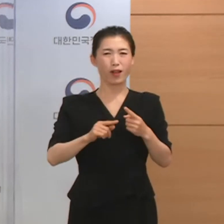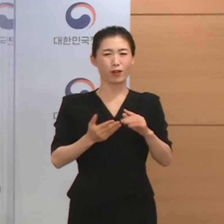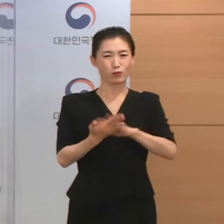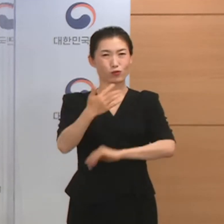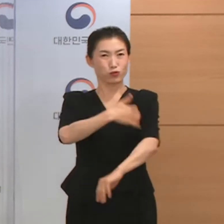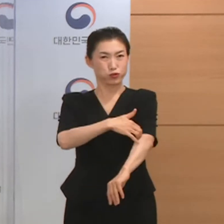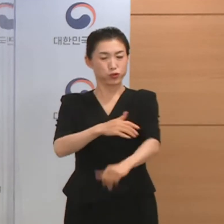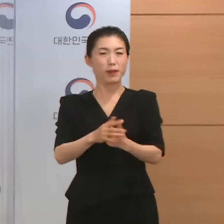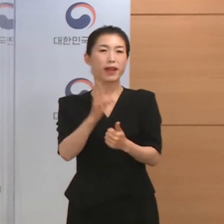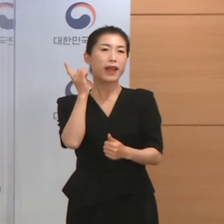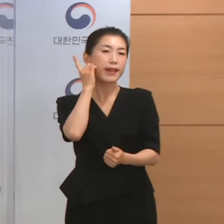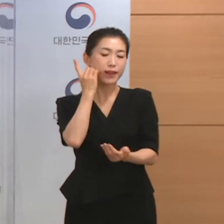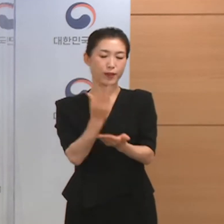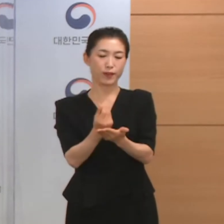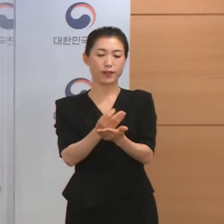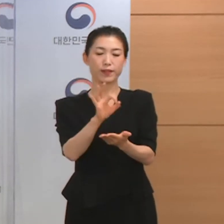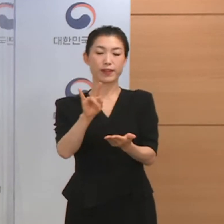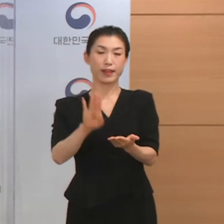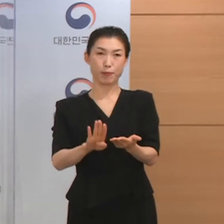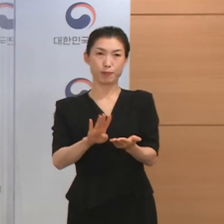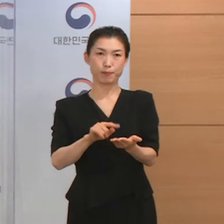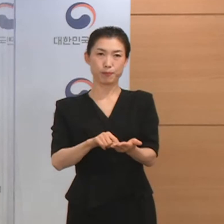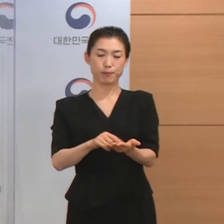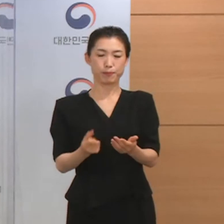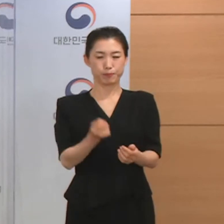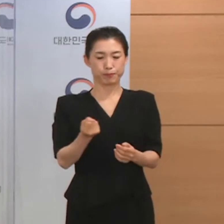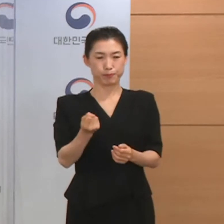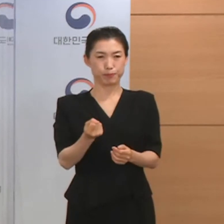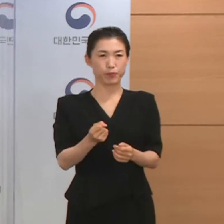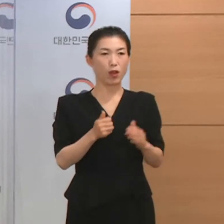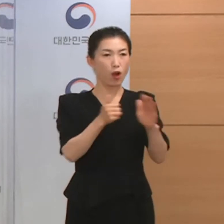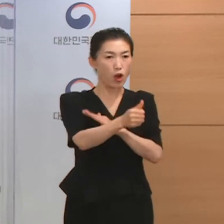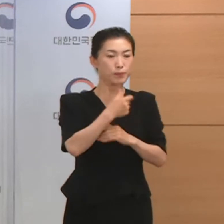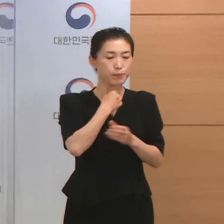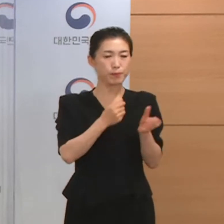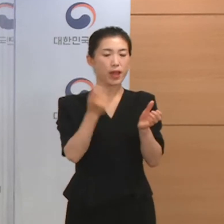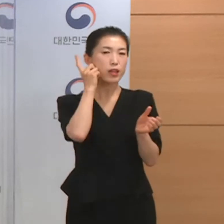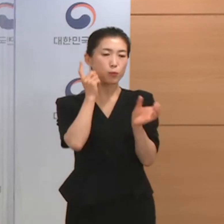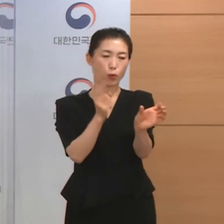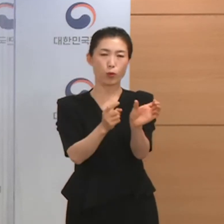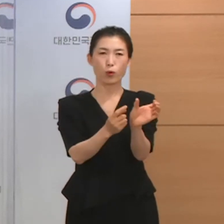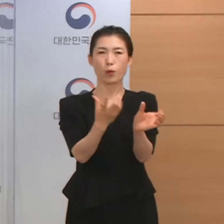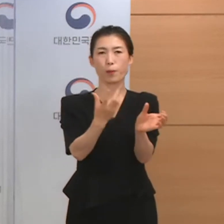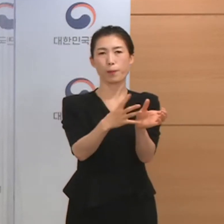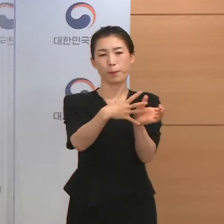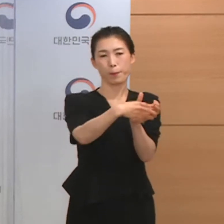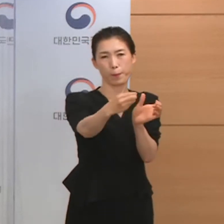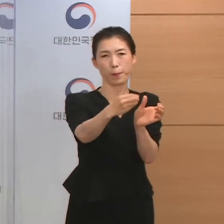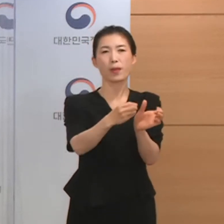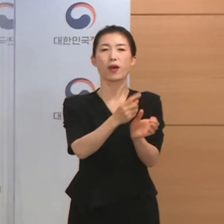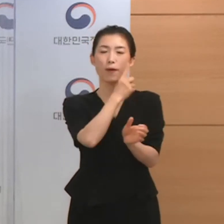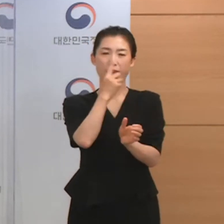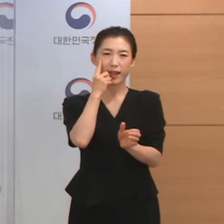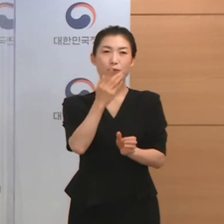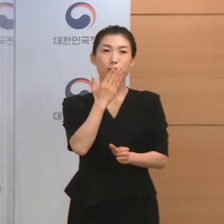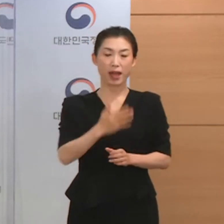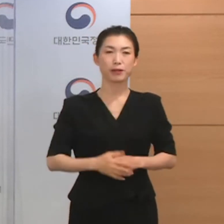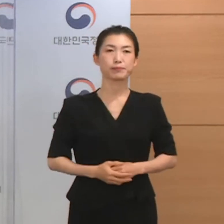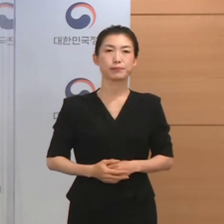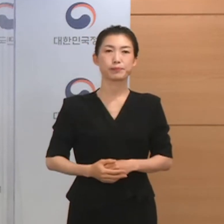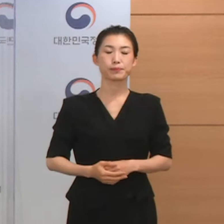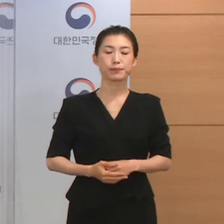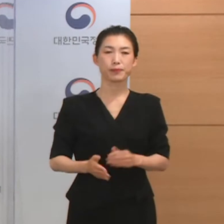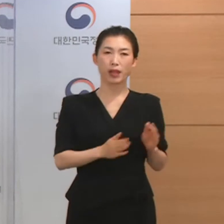간편하게는 스마트폰 애플리케이션을 통해서 바로 현장에서 확인이 가능하다는 것을 알려드립니다. 네, 두 번째 질문입니다. 6월